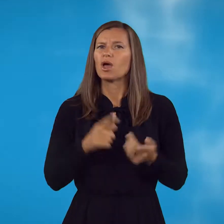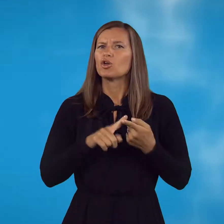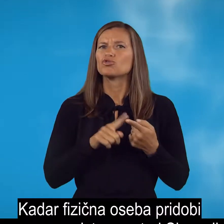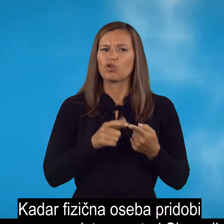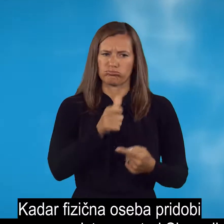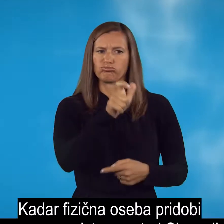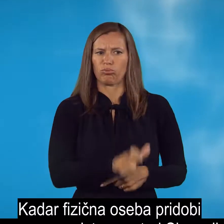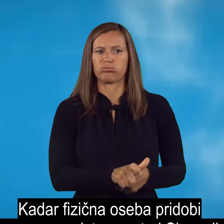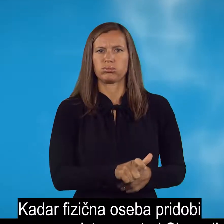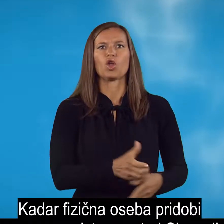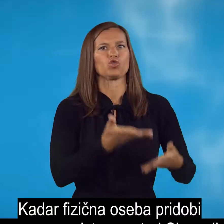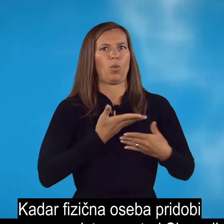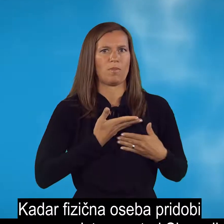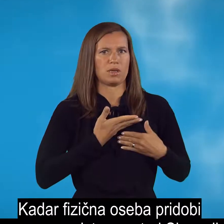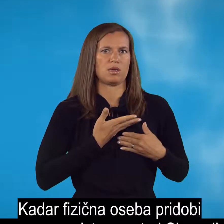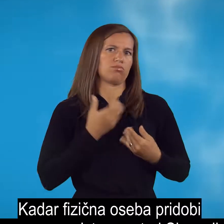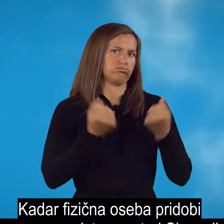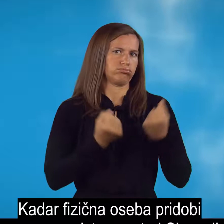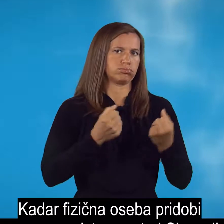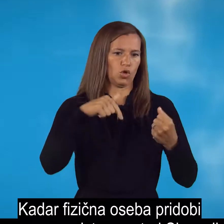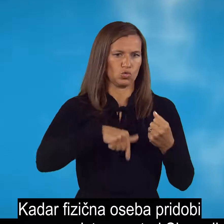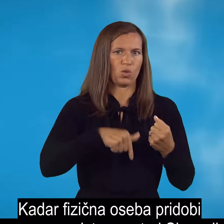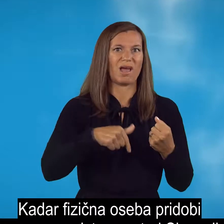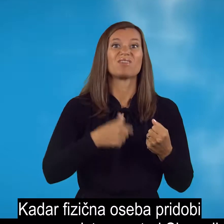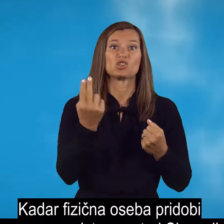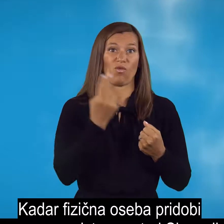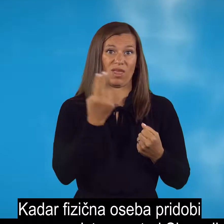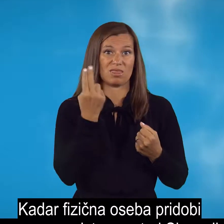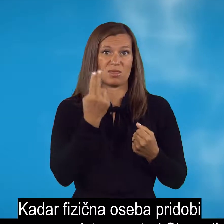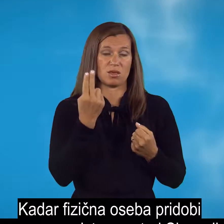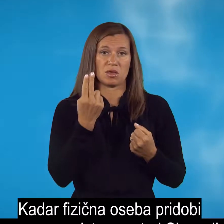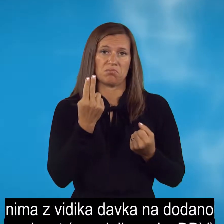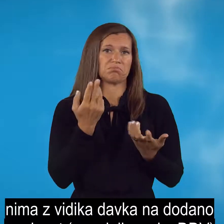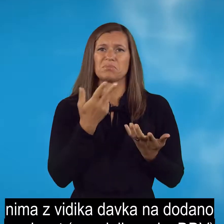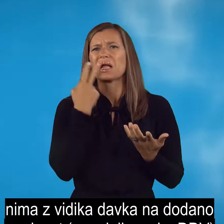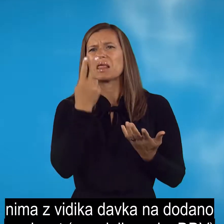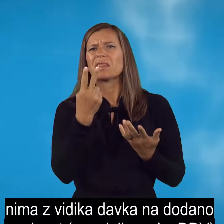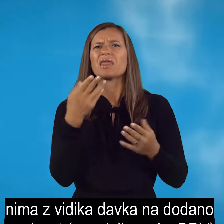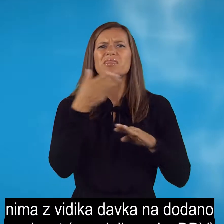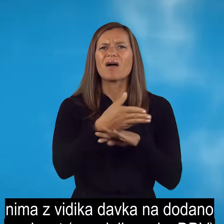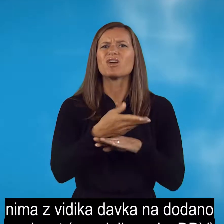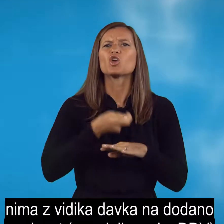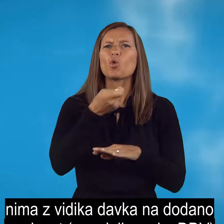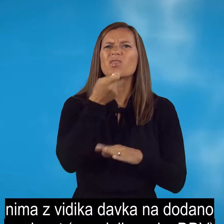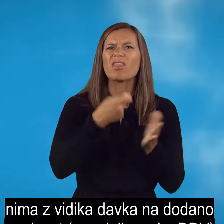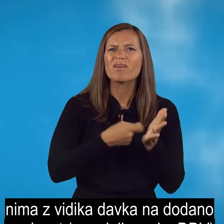Kadar fizična oseba pridobi prevozno sredstvo znotraj Slovenije, nima z vidika davka na dodano vrednost,